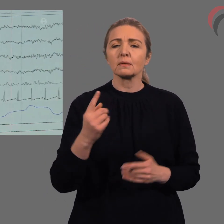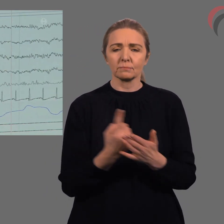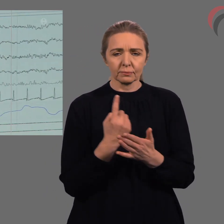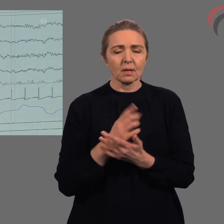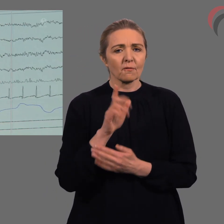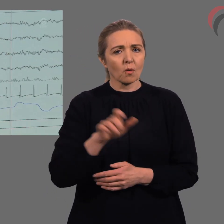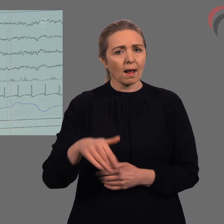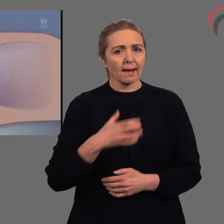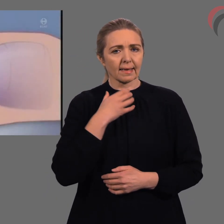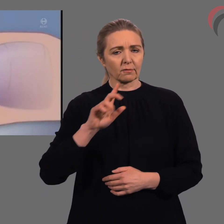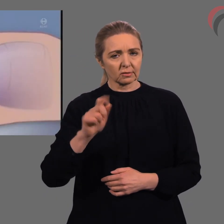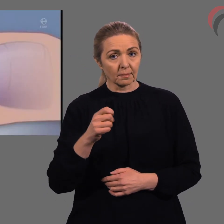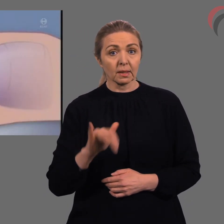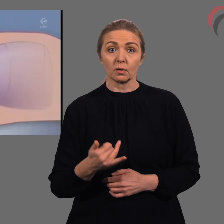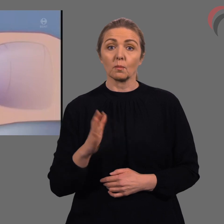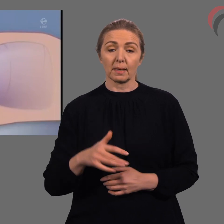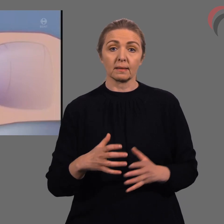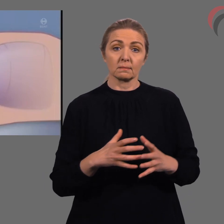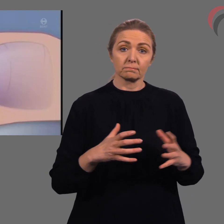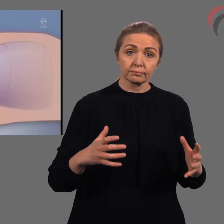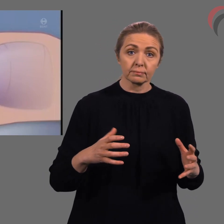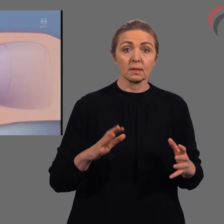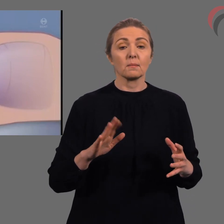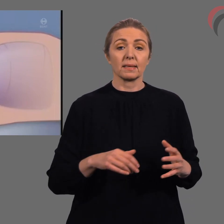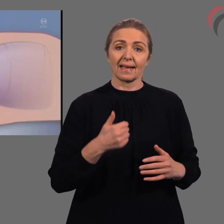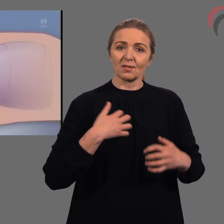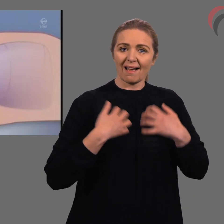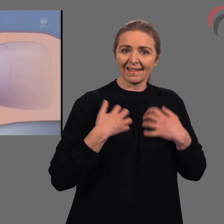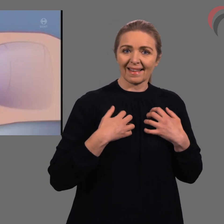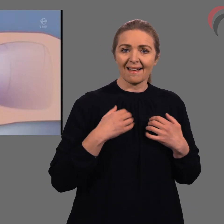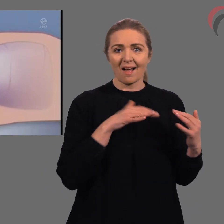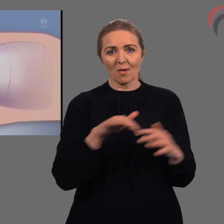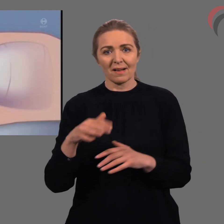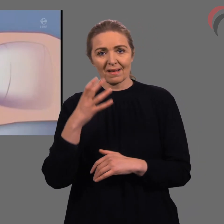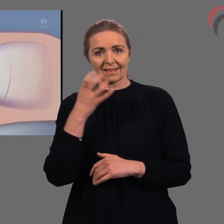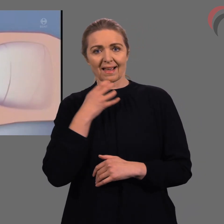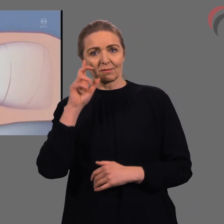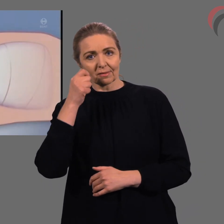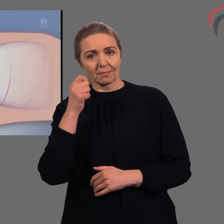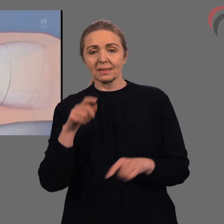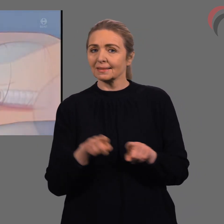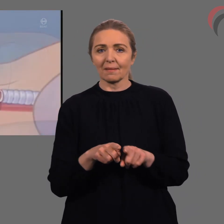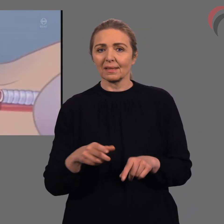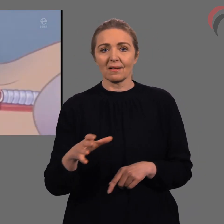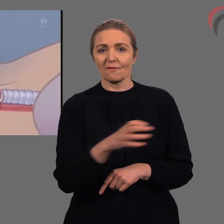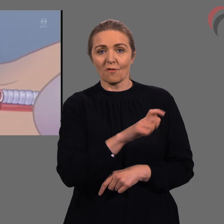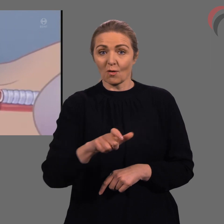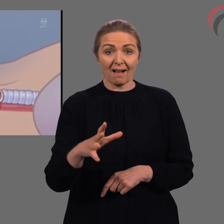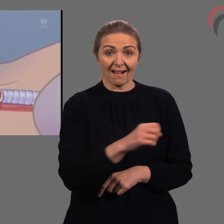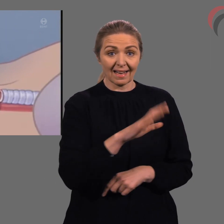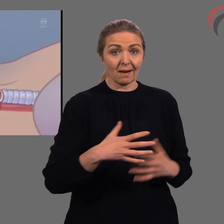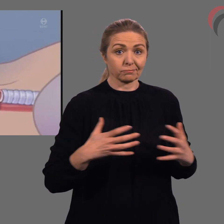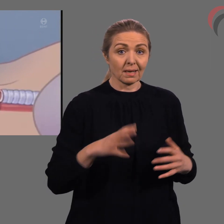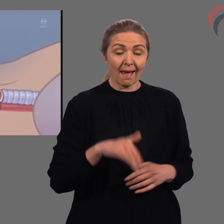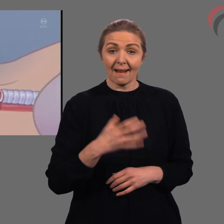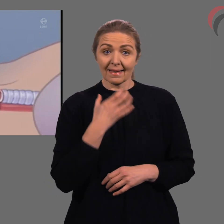kæfisvefn. Þó svo ofþyngd og offita sé oft einn af áhættuþáttum kæfisvefns, eru hvorki allir sem glími við